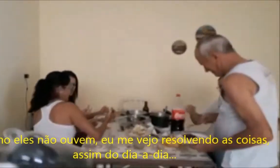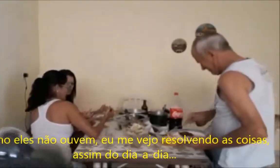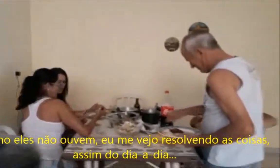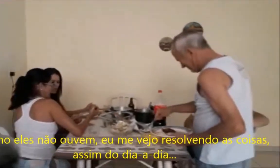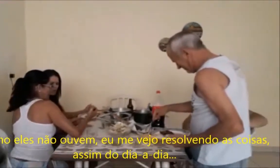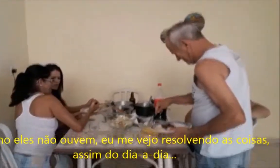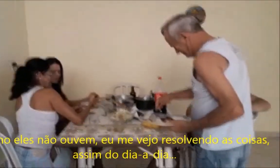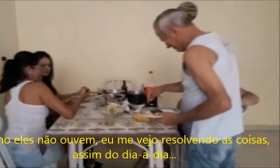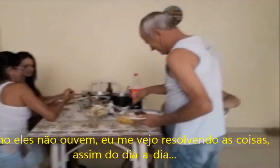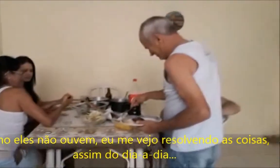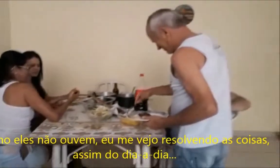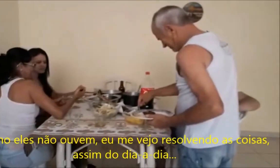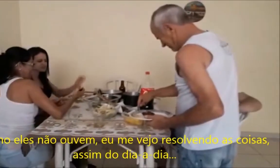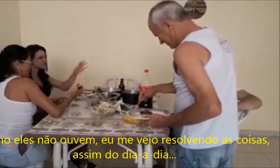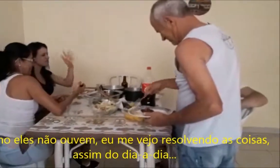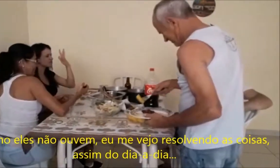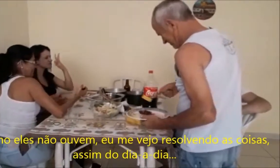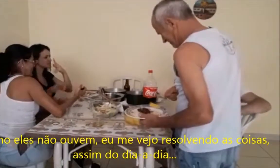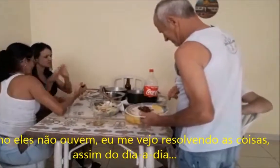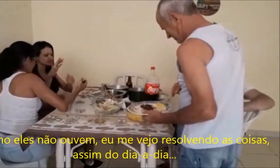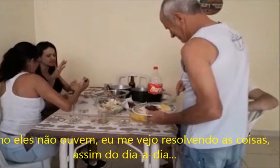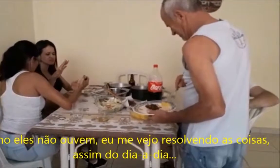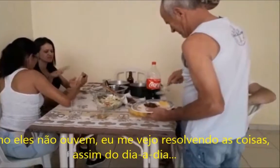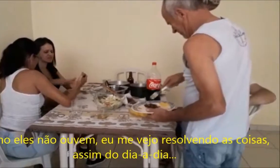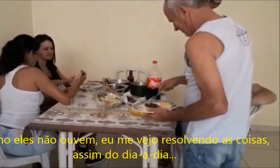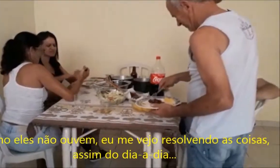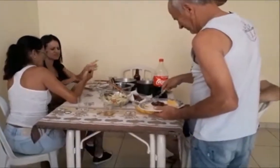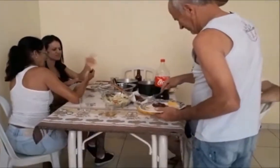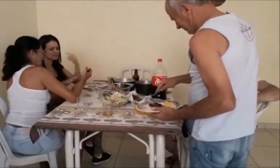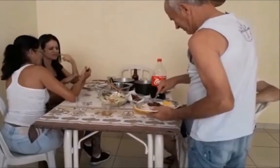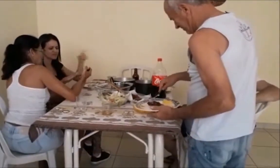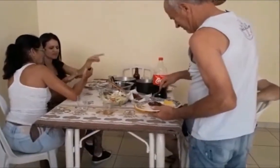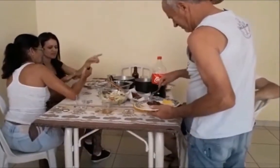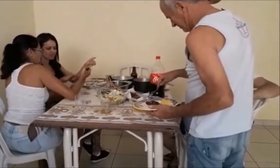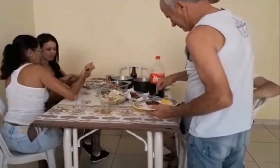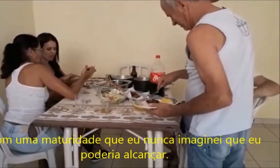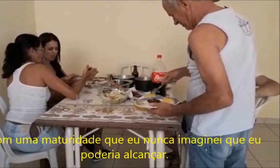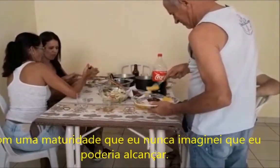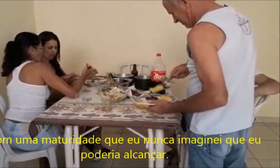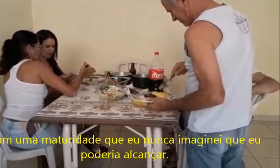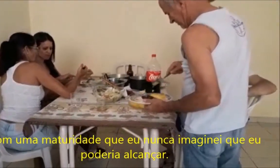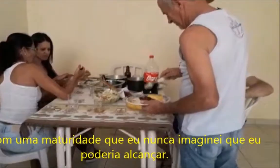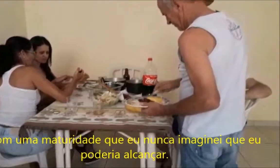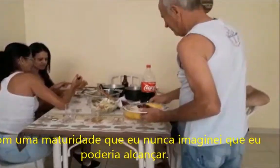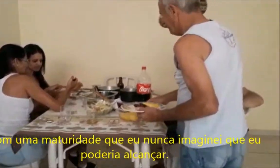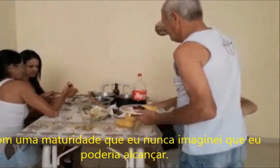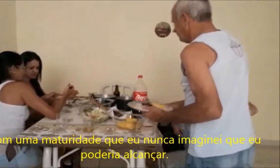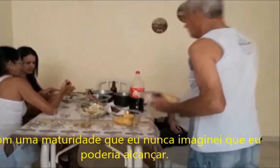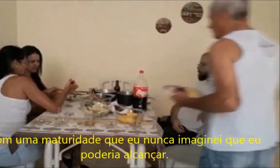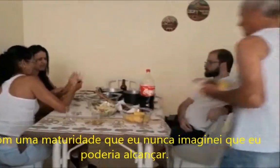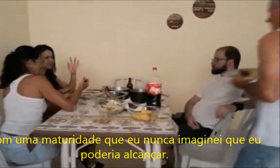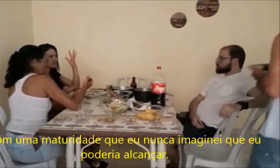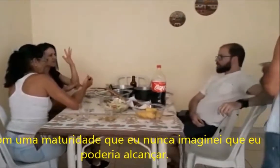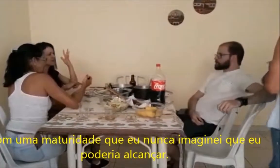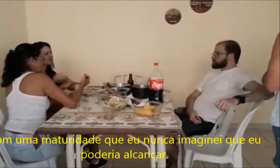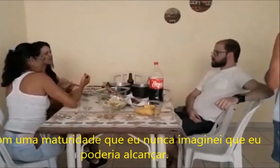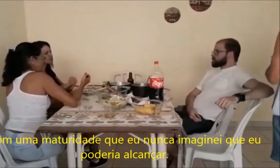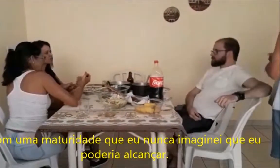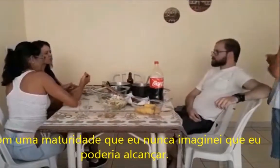eu me vejo resolvendo as coisas assim do dia a dia, com uma maturidade que eu